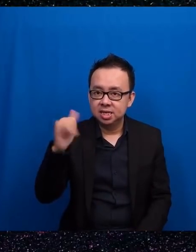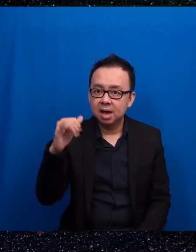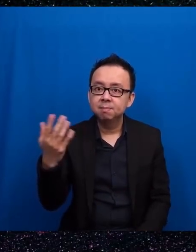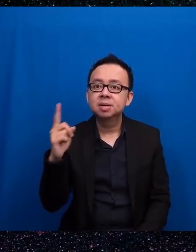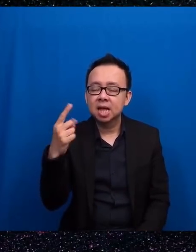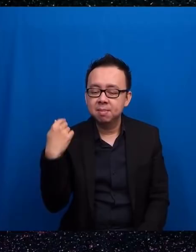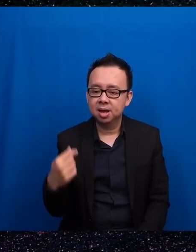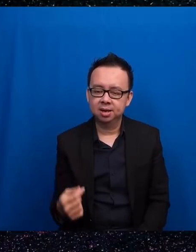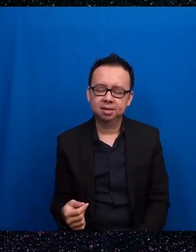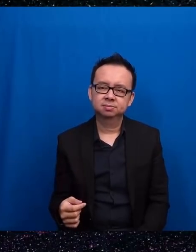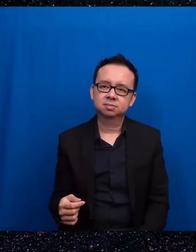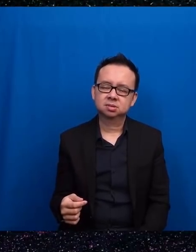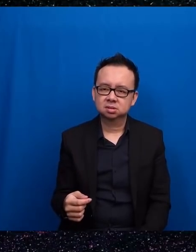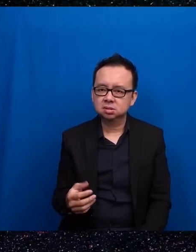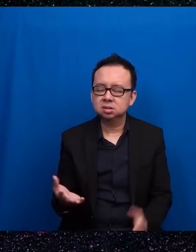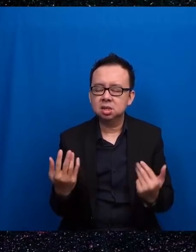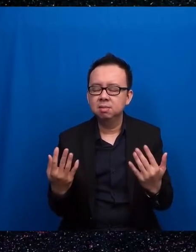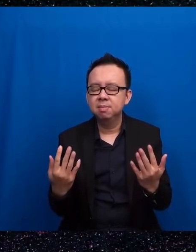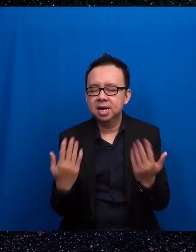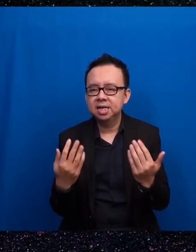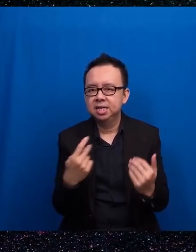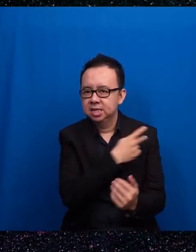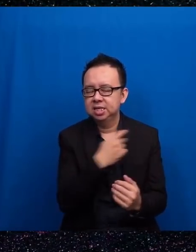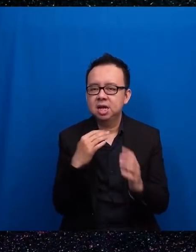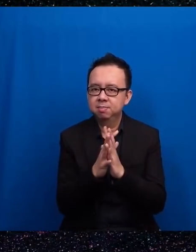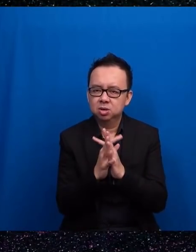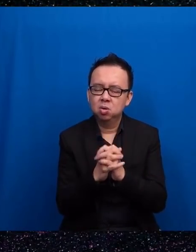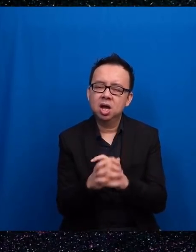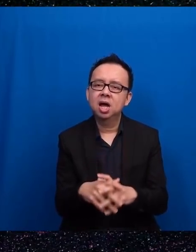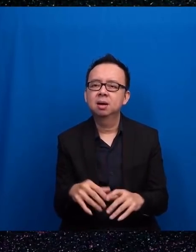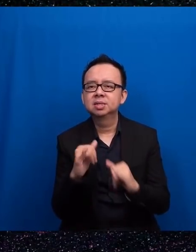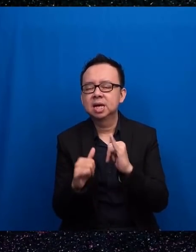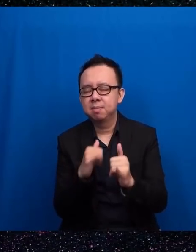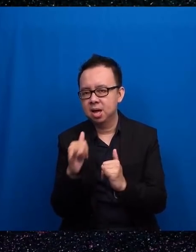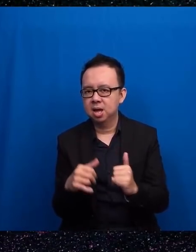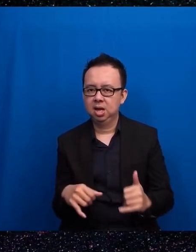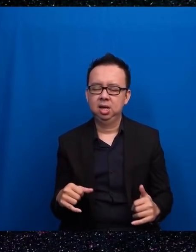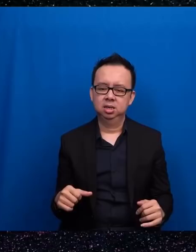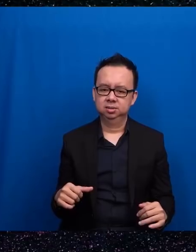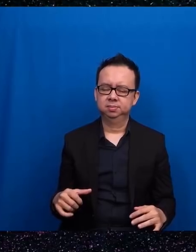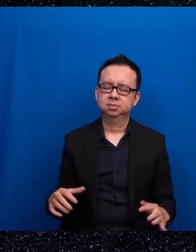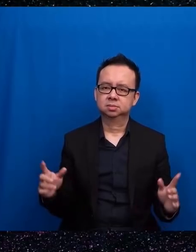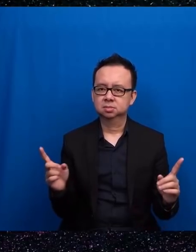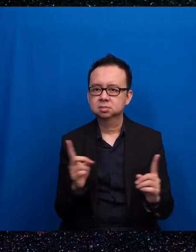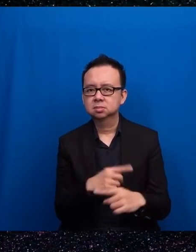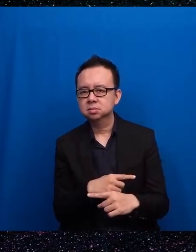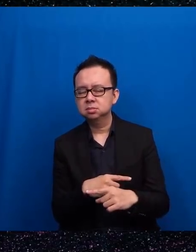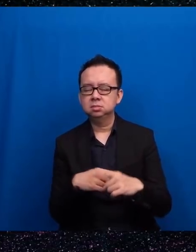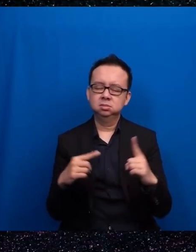Mari kita berdoa terus. Kuramakapaya syakanama. Hinamatakama shananamatakama rama. Uramakapaya